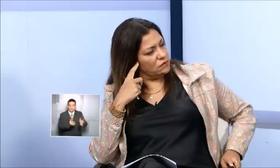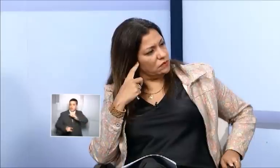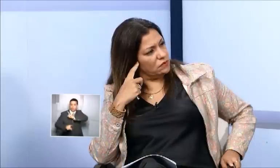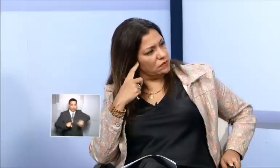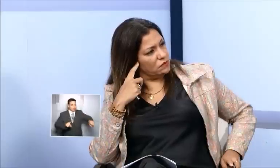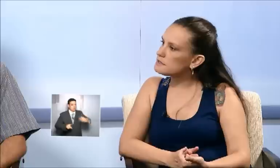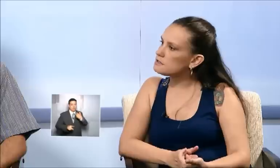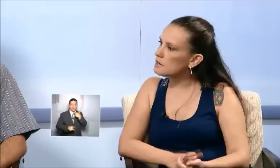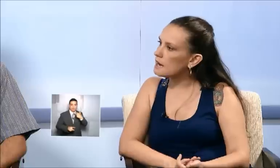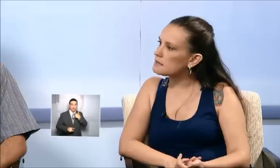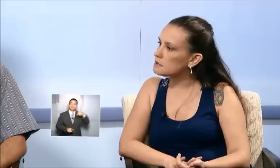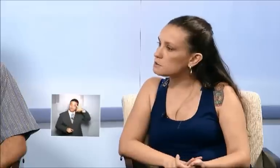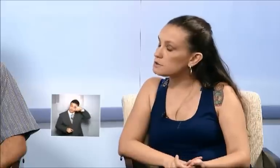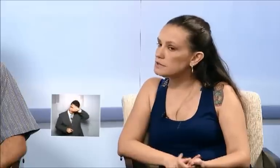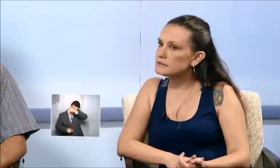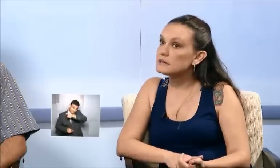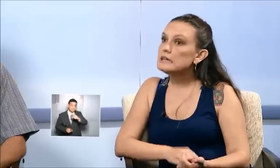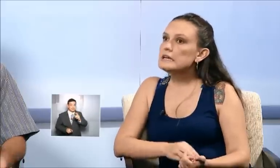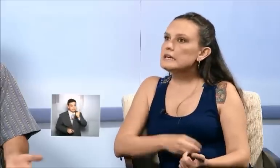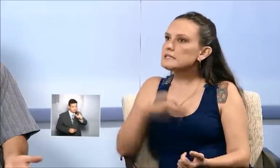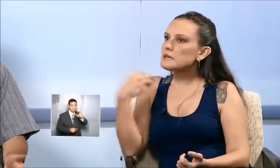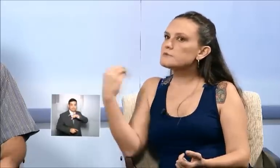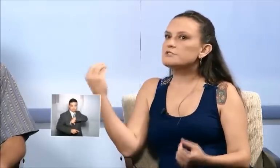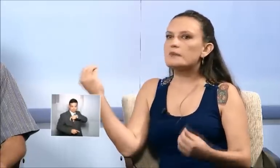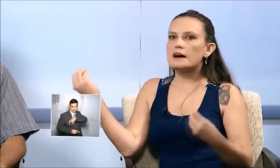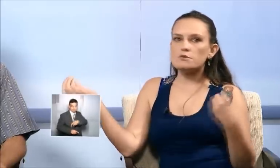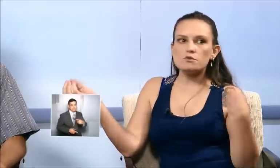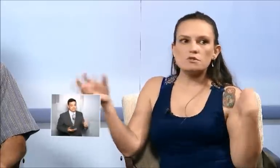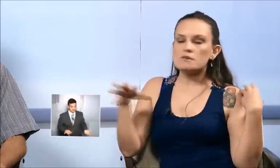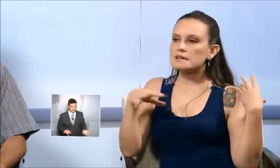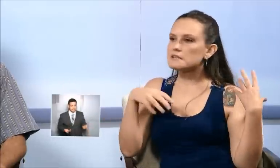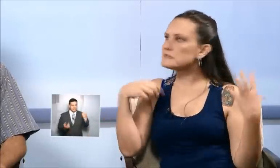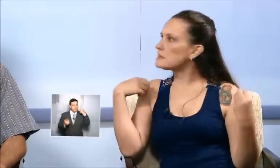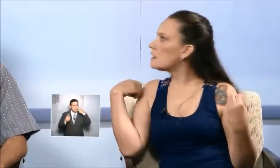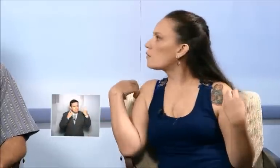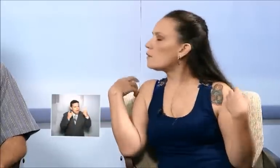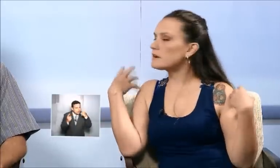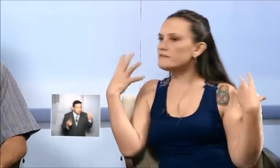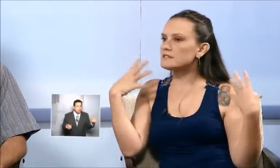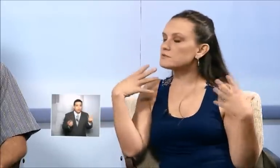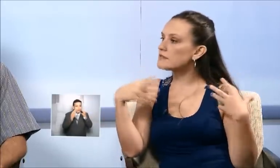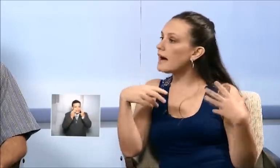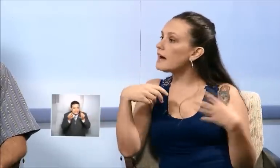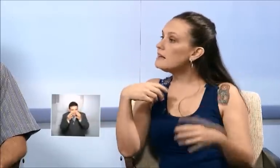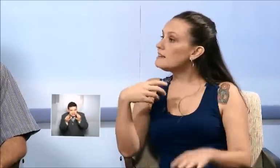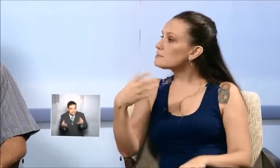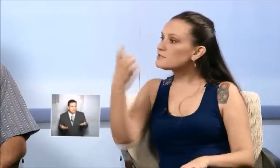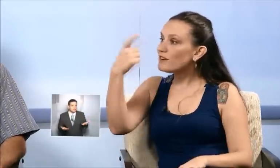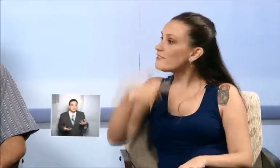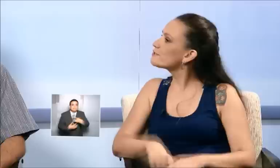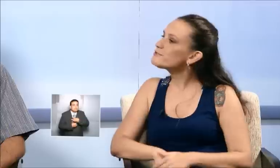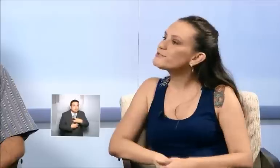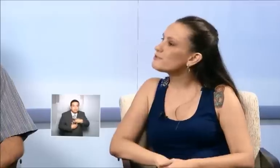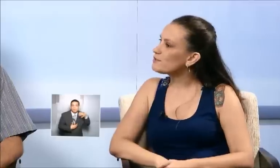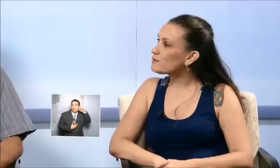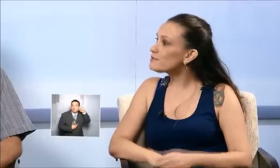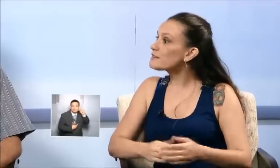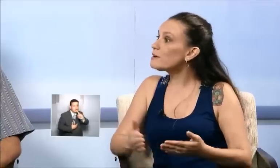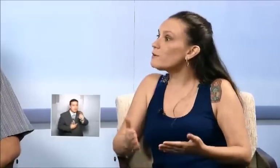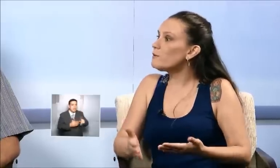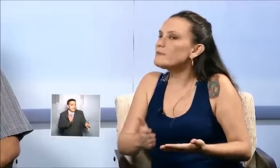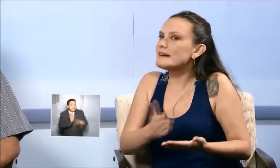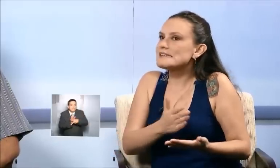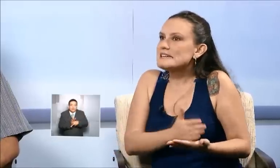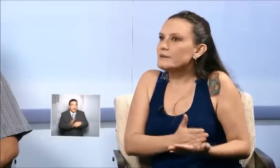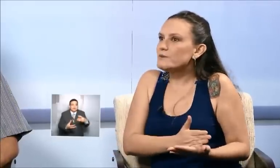uma dificuldade na hora de se tirar a carteira de motorista. Em termos de barulho, atenção, como que ele vai escutar, isso já vem do surdo. Quando eu